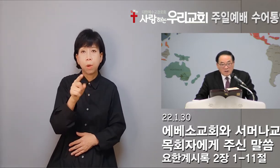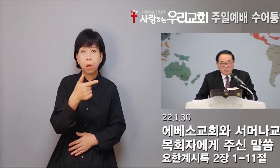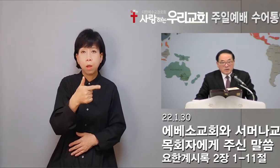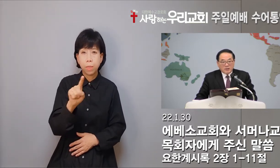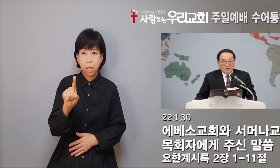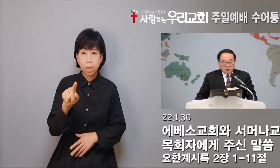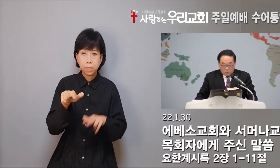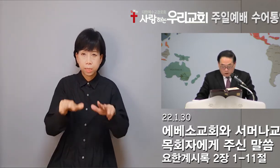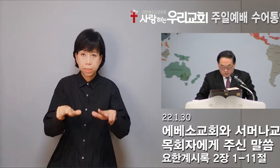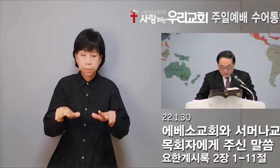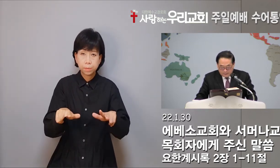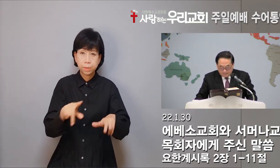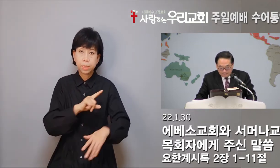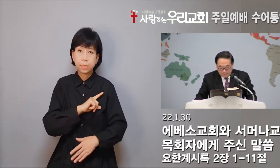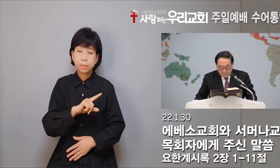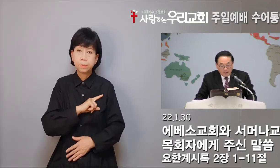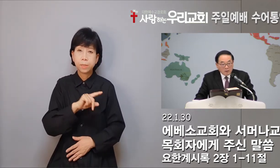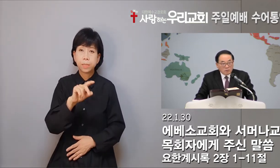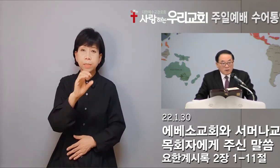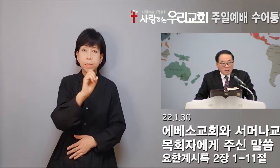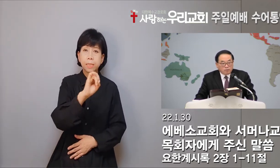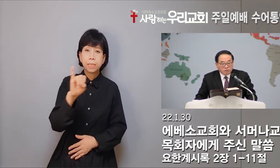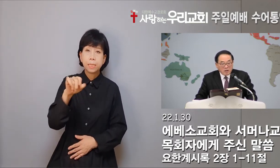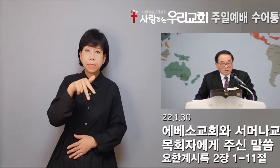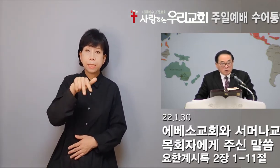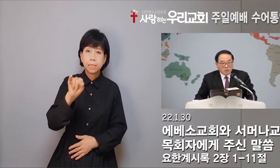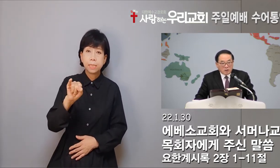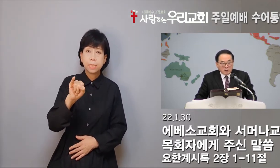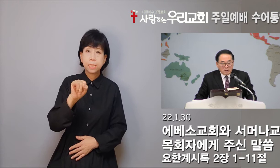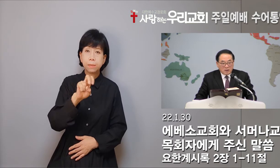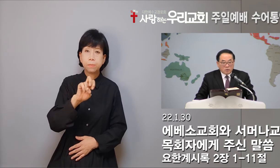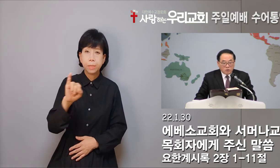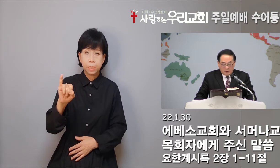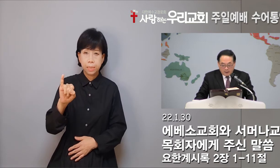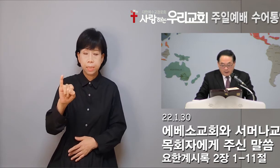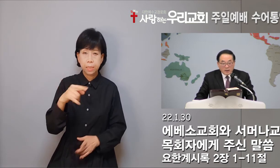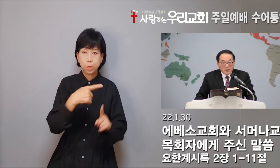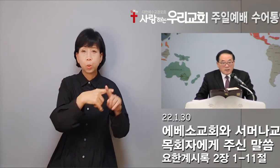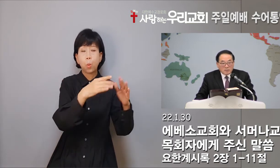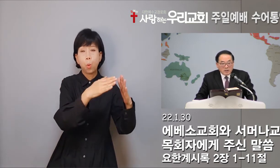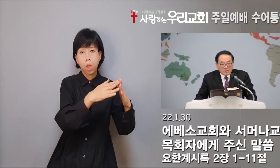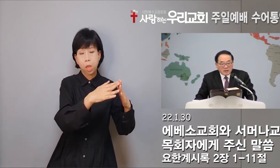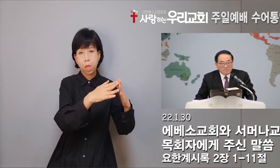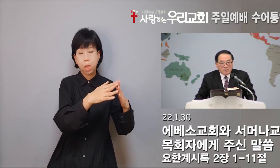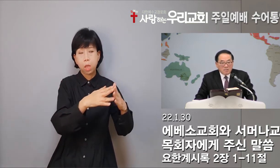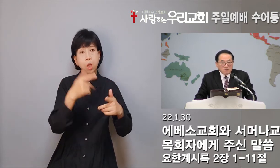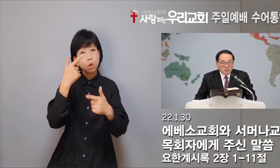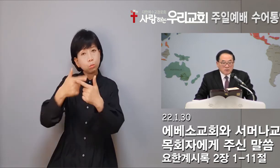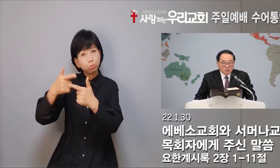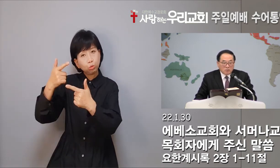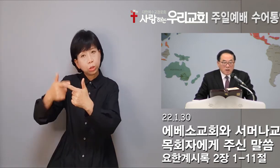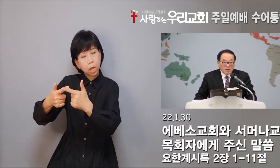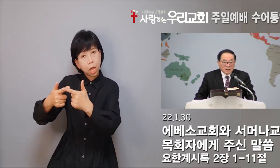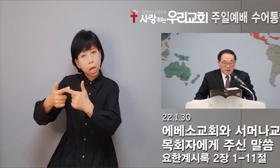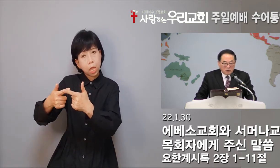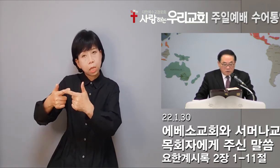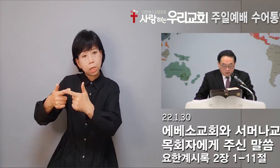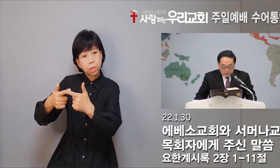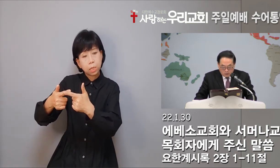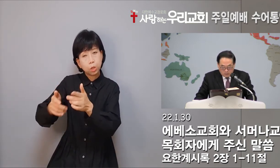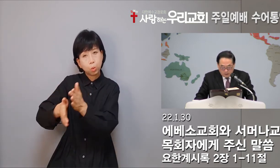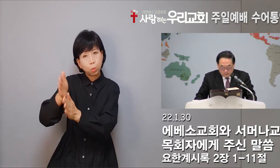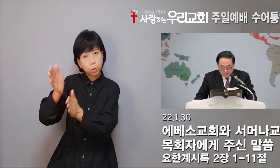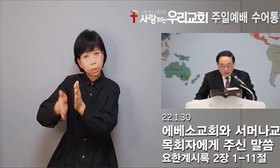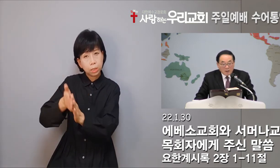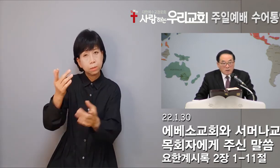명칭은 이즈밀이라는 도시입니다. 우리나라 부산 정도의 크기의 도시인데 지금 약 300만 명 정도가 살고